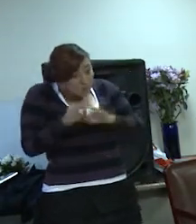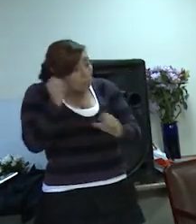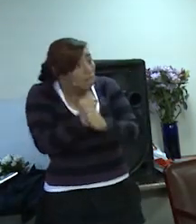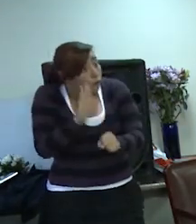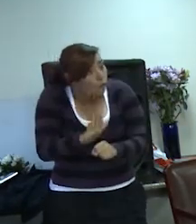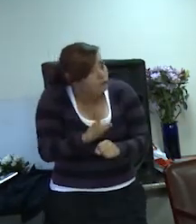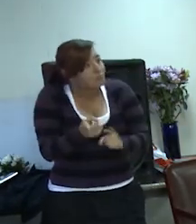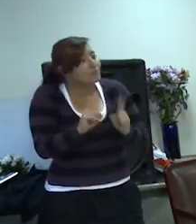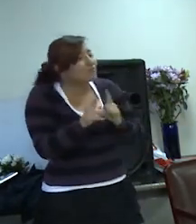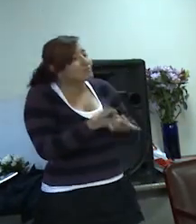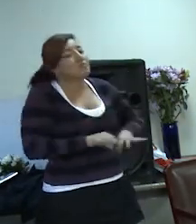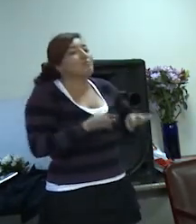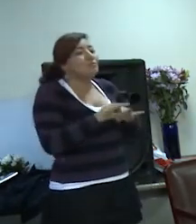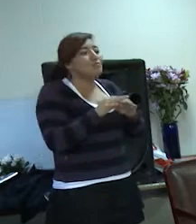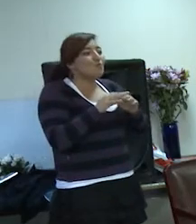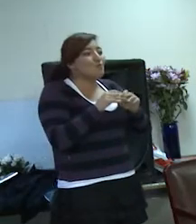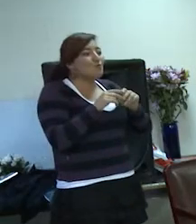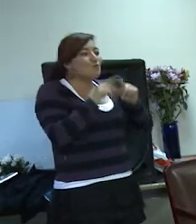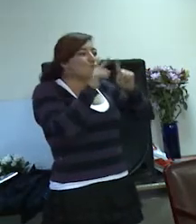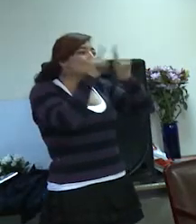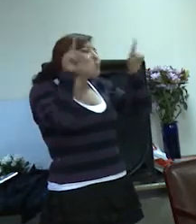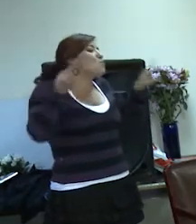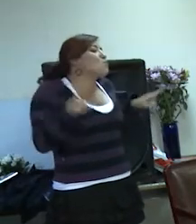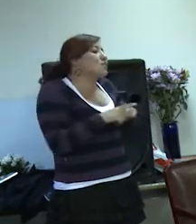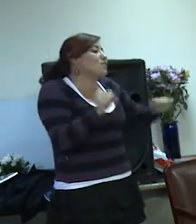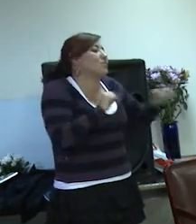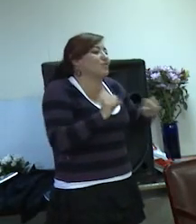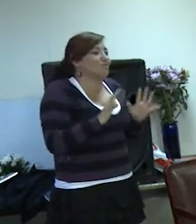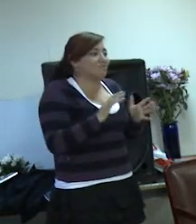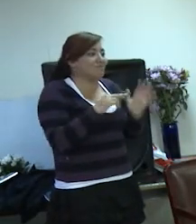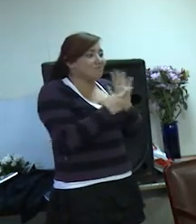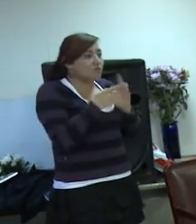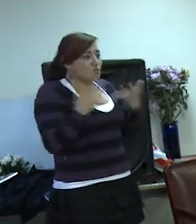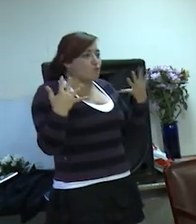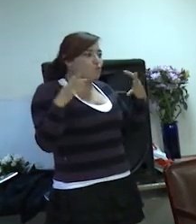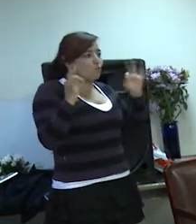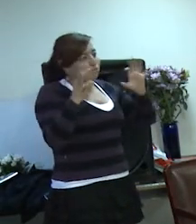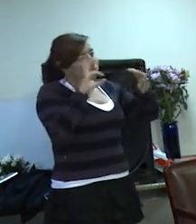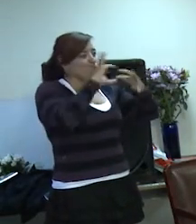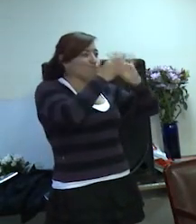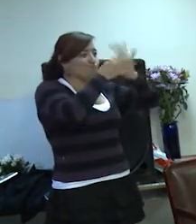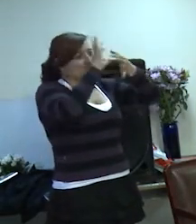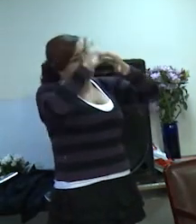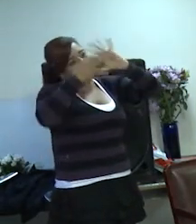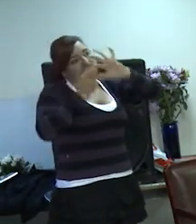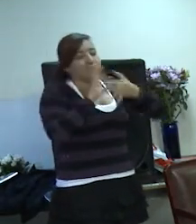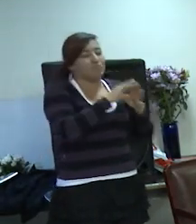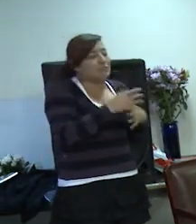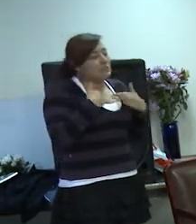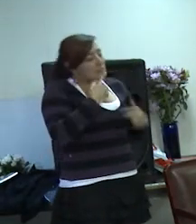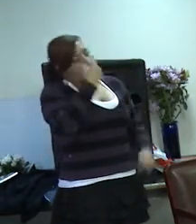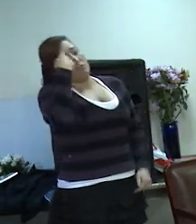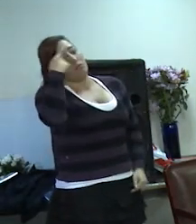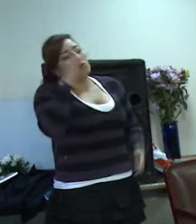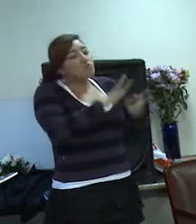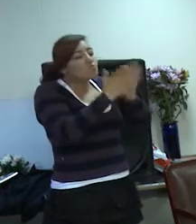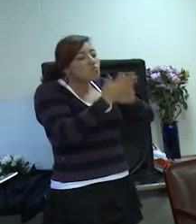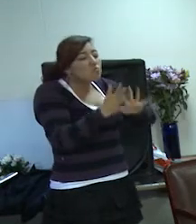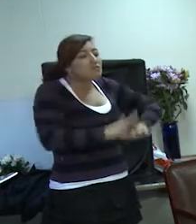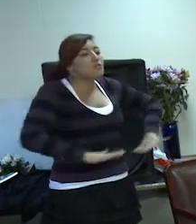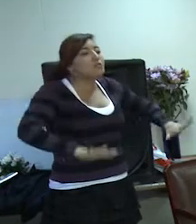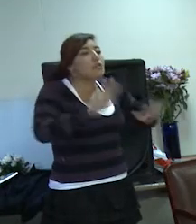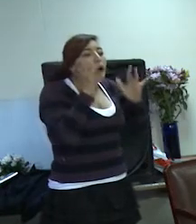importante y un marco de acción que yo no llamaría marco, sino cuadro. O sea, hay todo un entramado realmente de pensar la comunidad en un